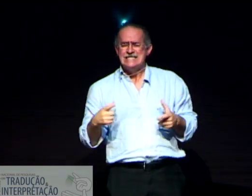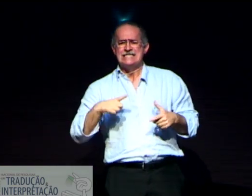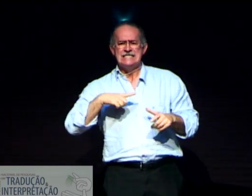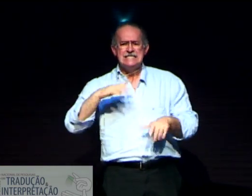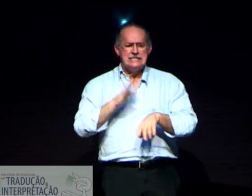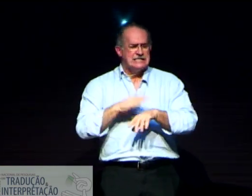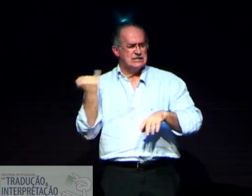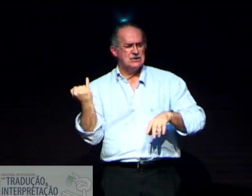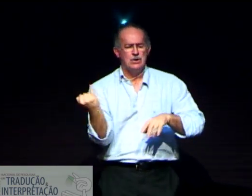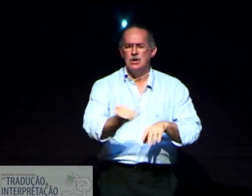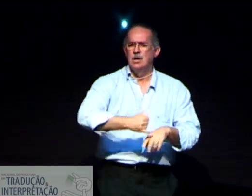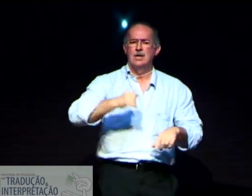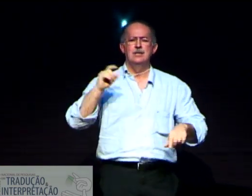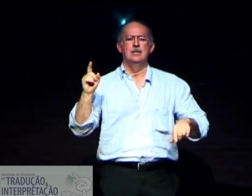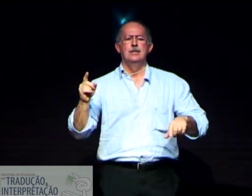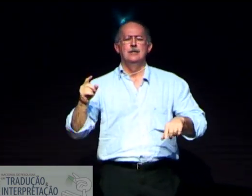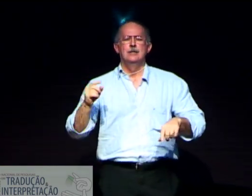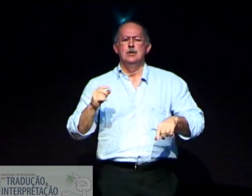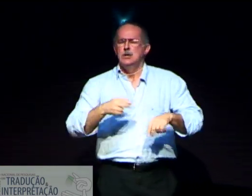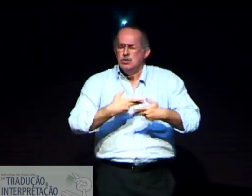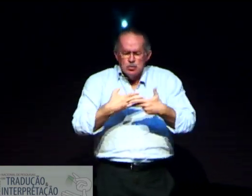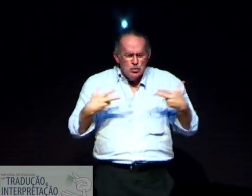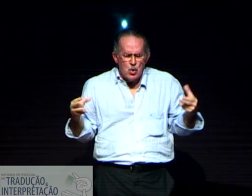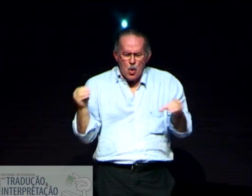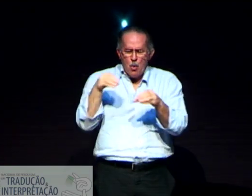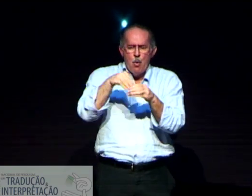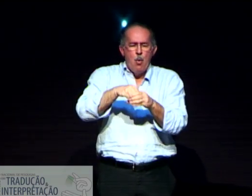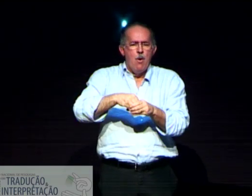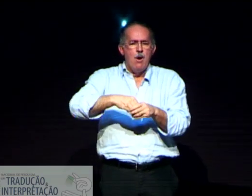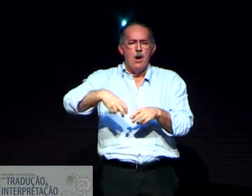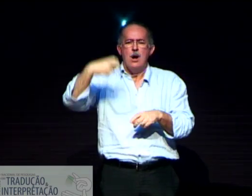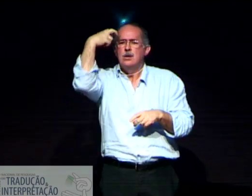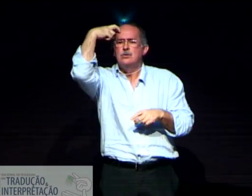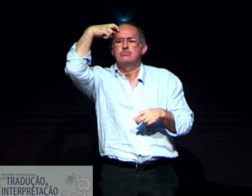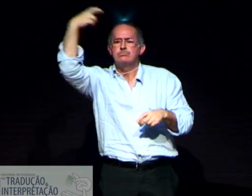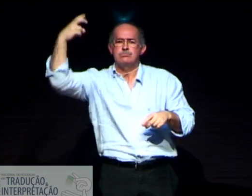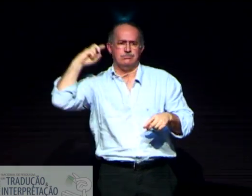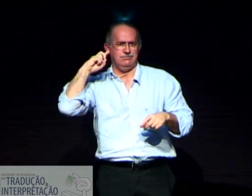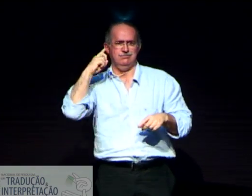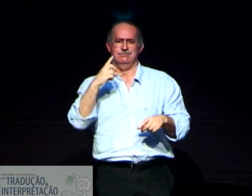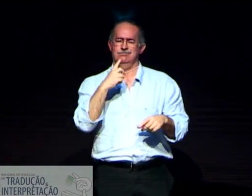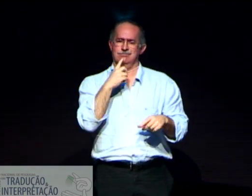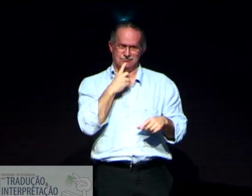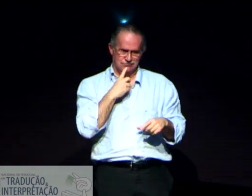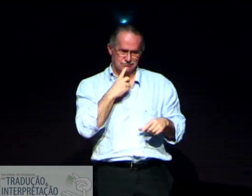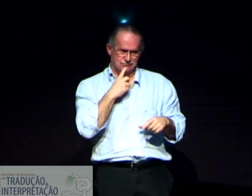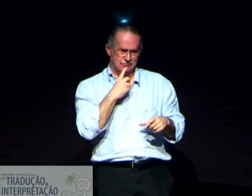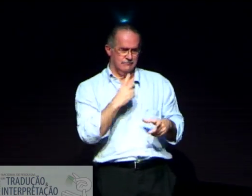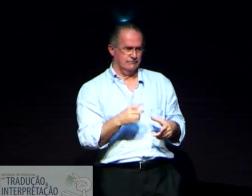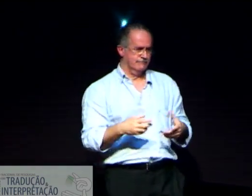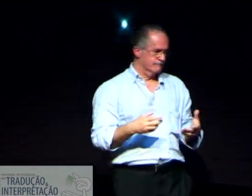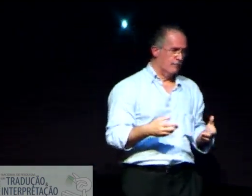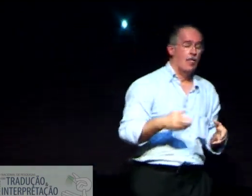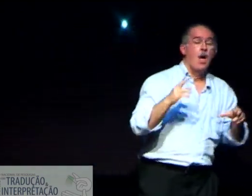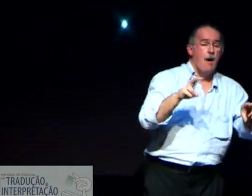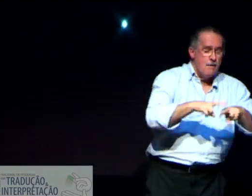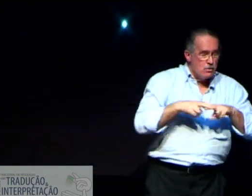ou transposição de léxicos realizada por esses aplicativos, e também esses tradutores,